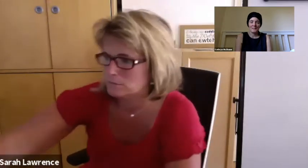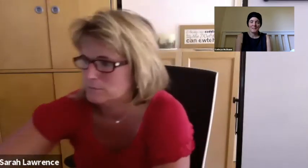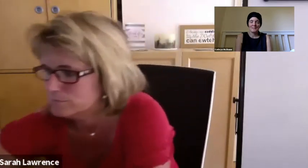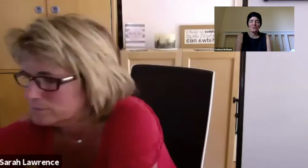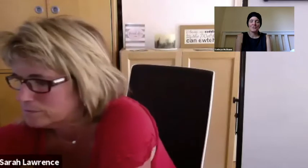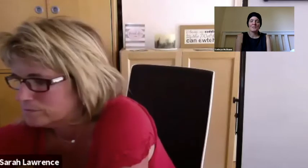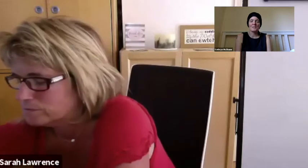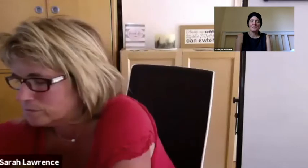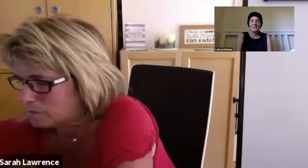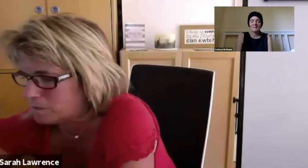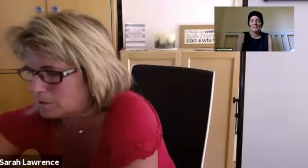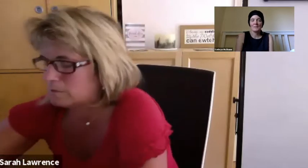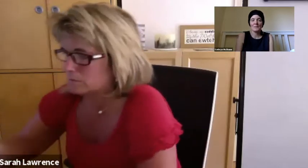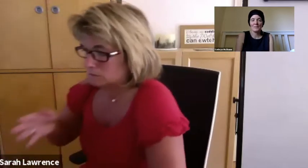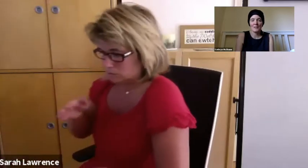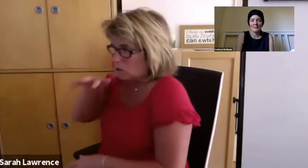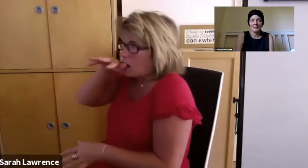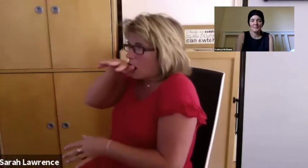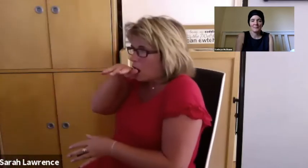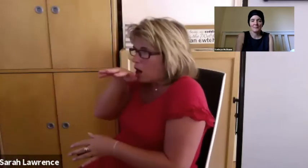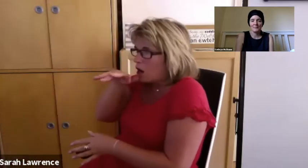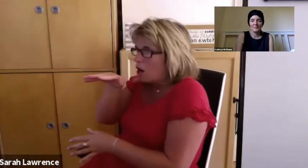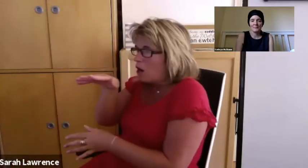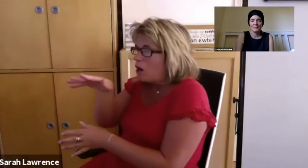sy'n troi i fewn i'r fflag.